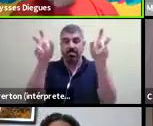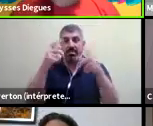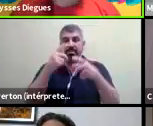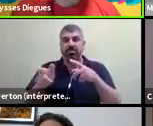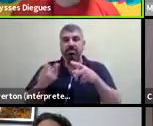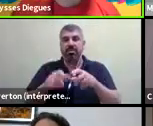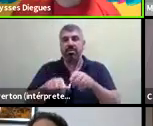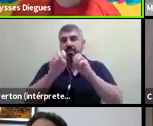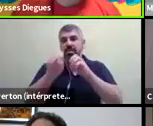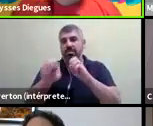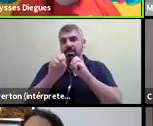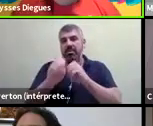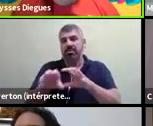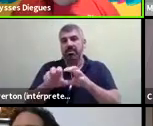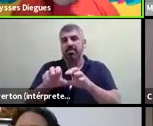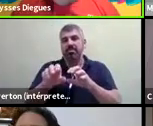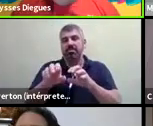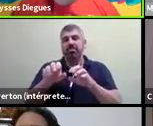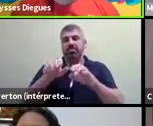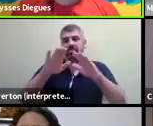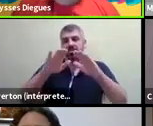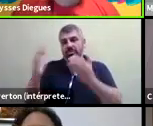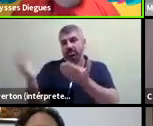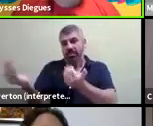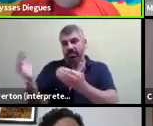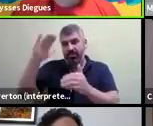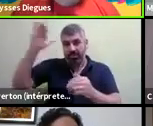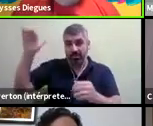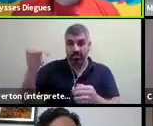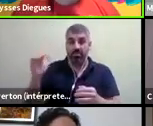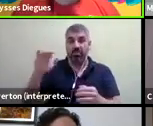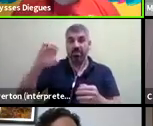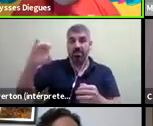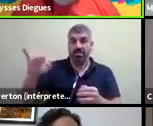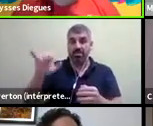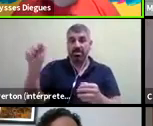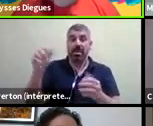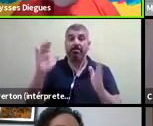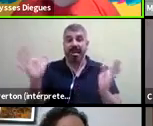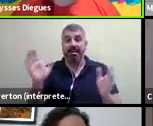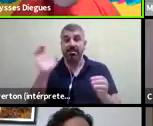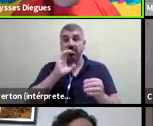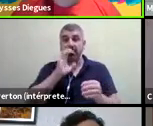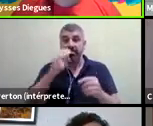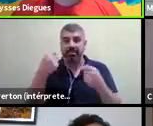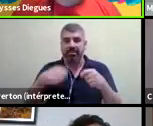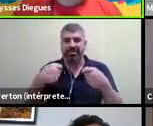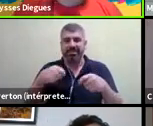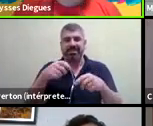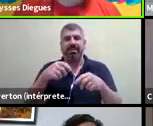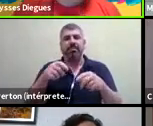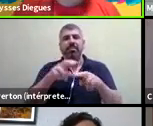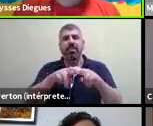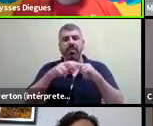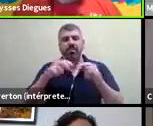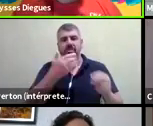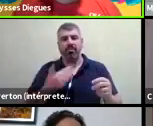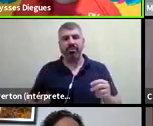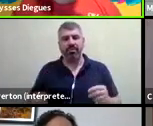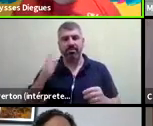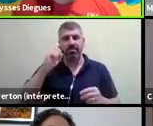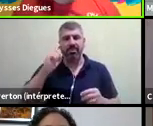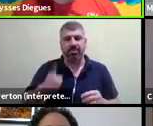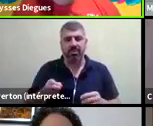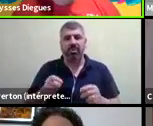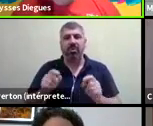de jovens e adultos. Porém, devido à urgência referente às diretrizes nacionais propostas pelo governo federal,